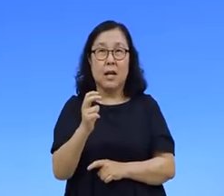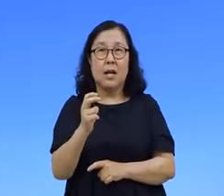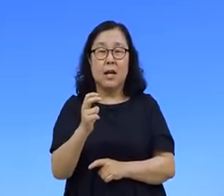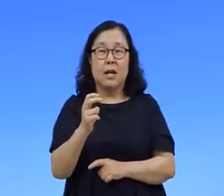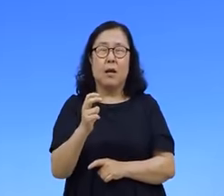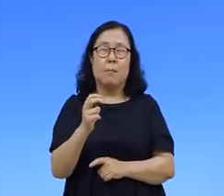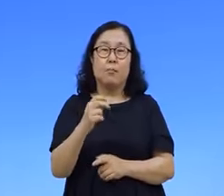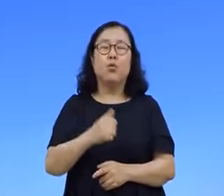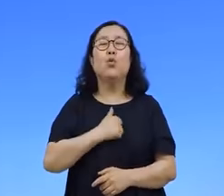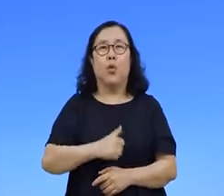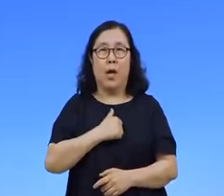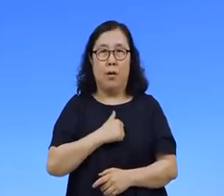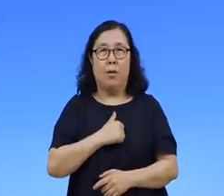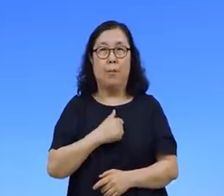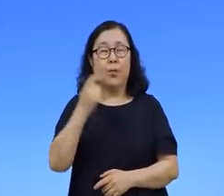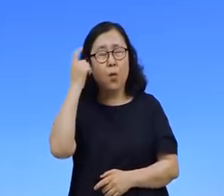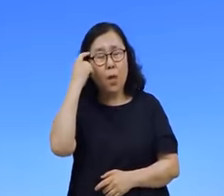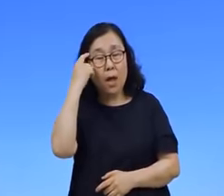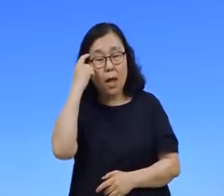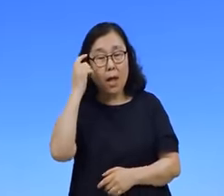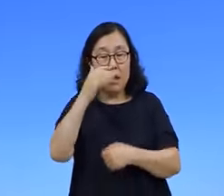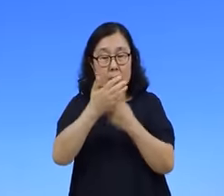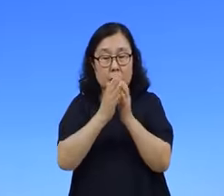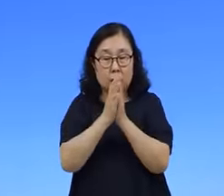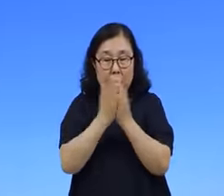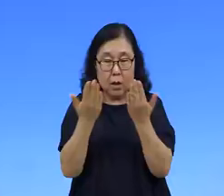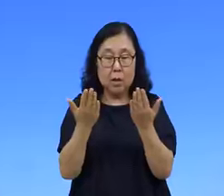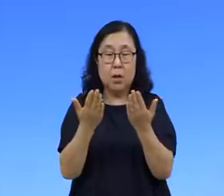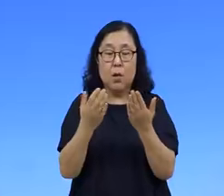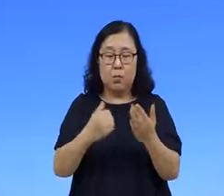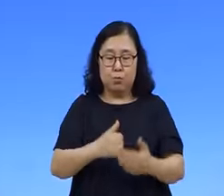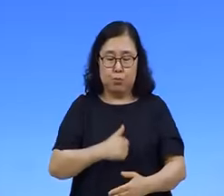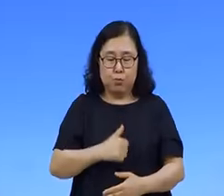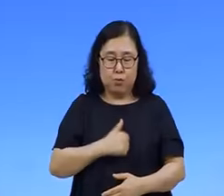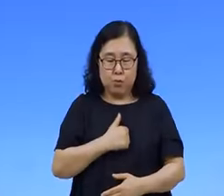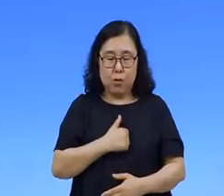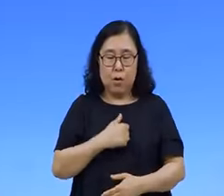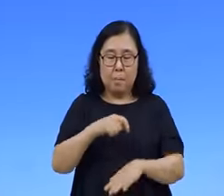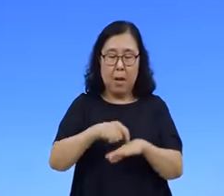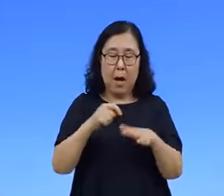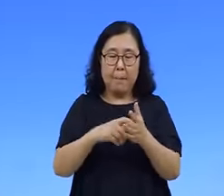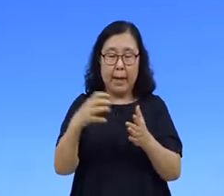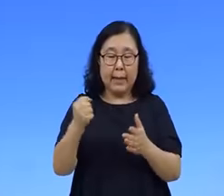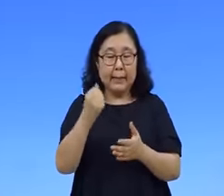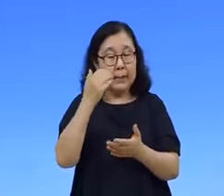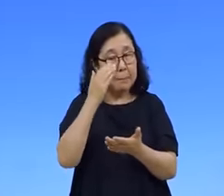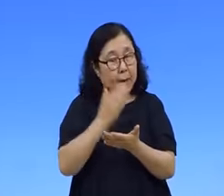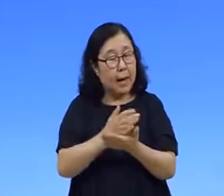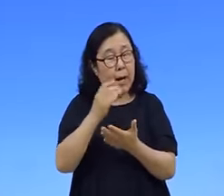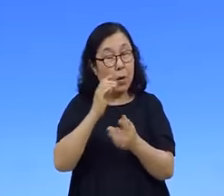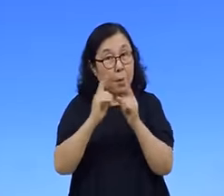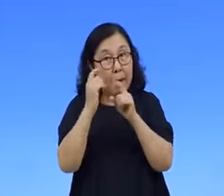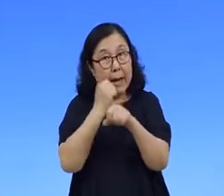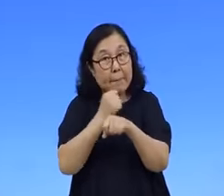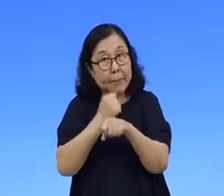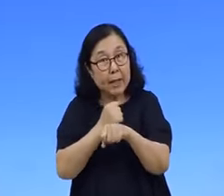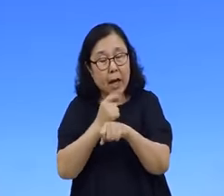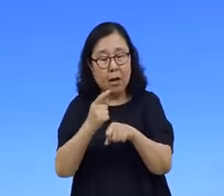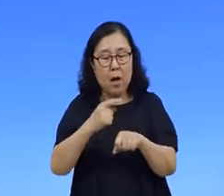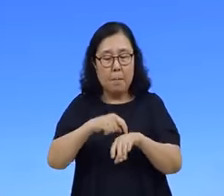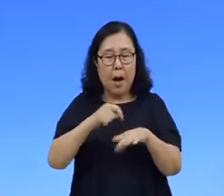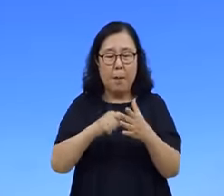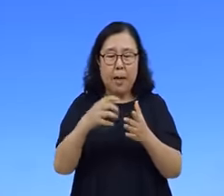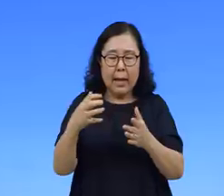뭘 말합니까? 왜 성경은 분을 마음에 품지 말라 그럽니까? 그 분을 마음에 품고 있으면 갈수록 이게